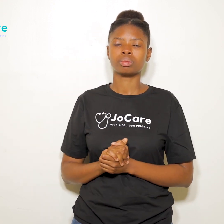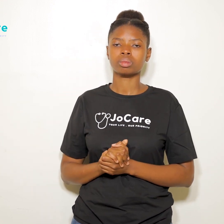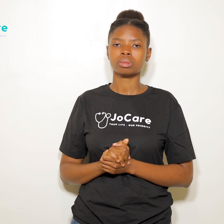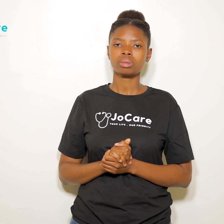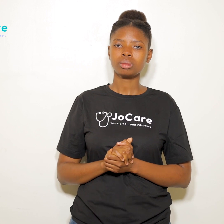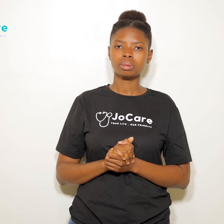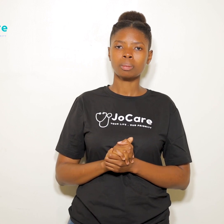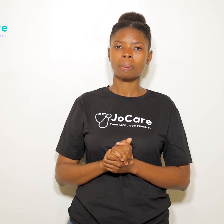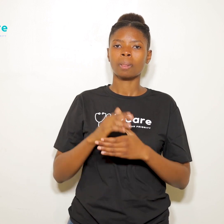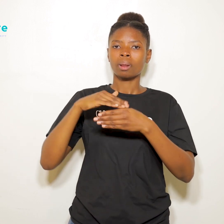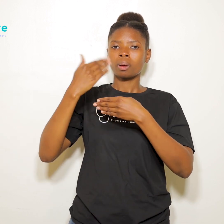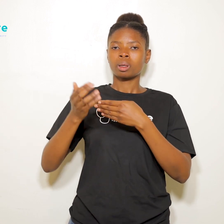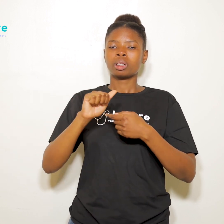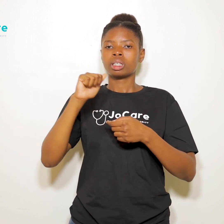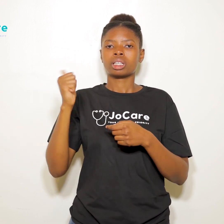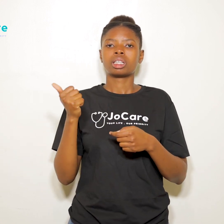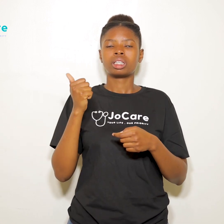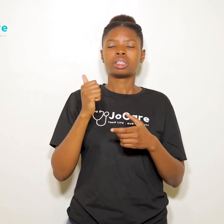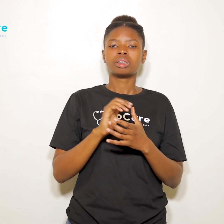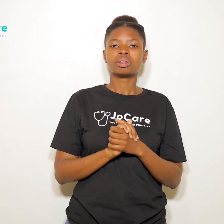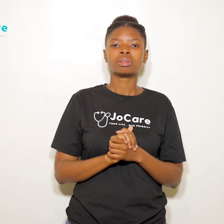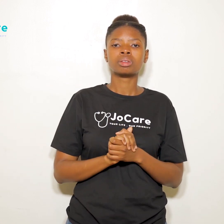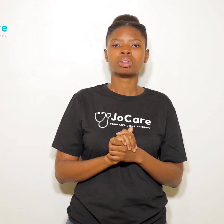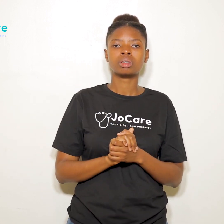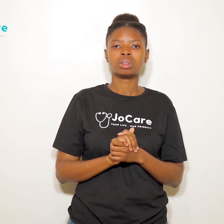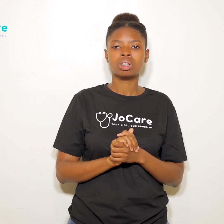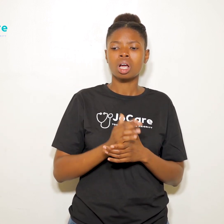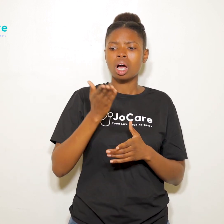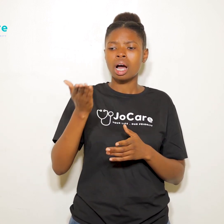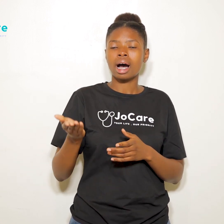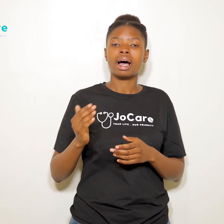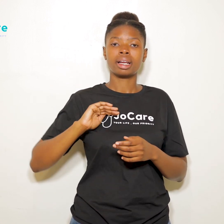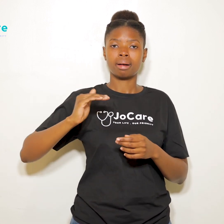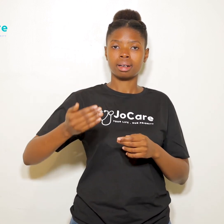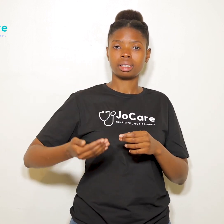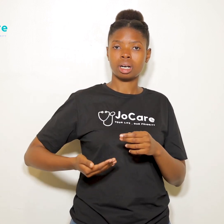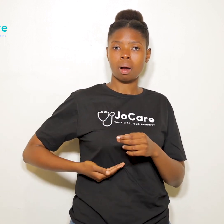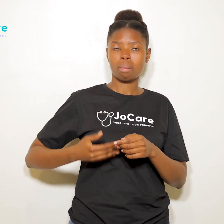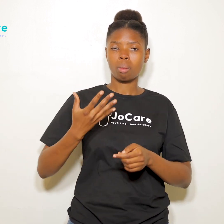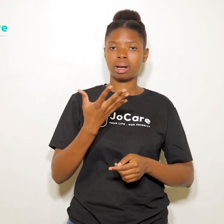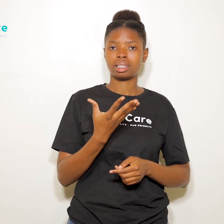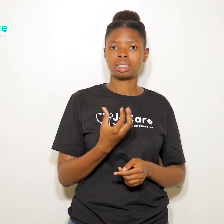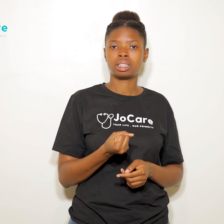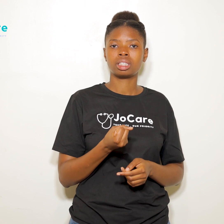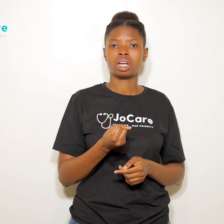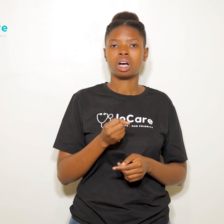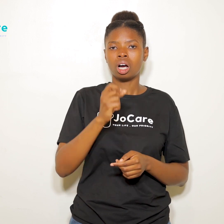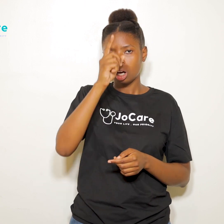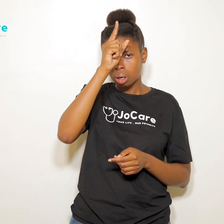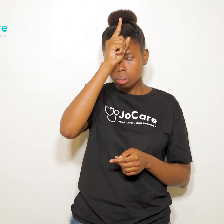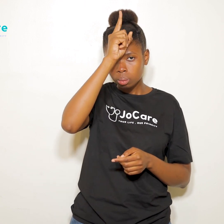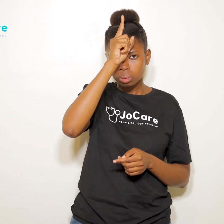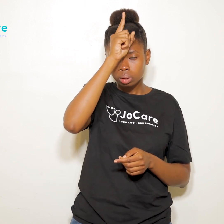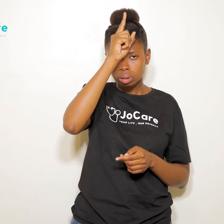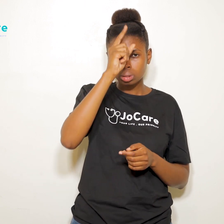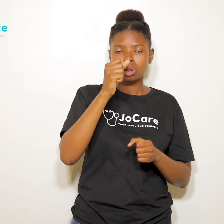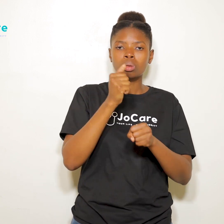ovulation. Hanyuma ikindi ni uko hari abadamu bagira ubushake bwo gukora